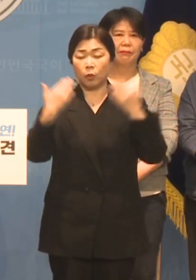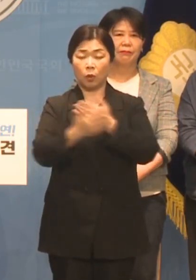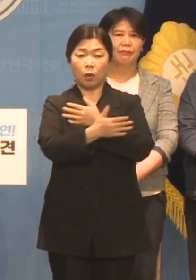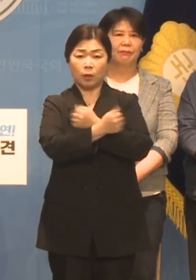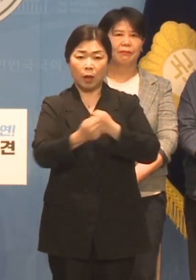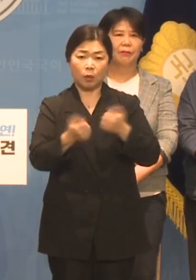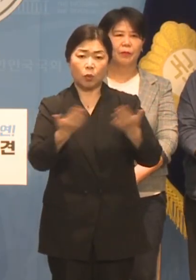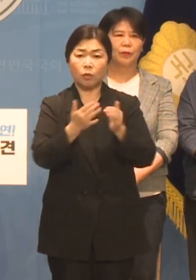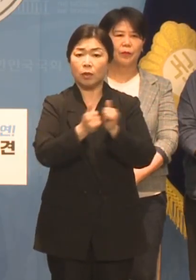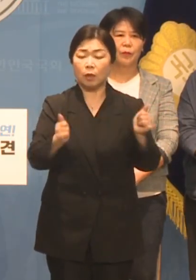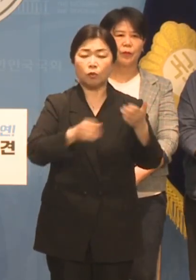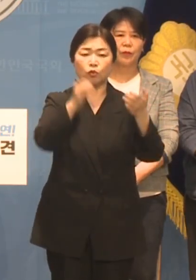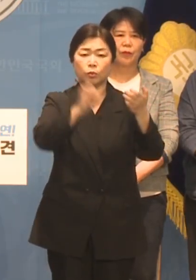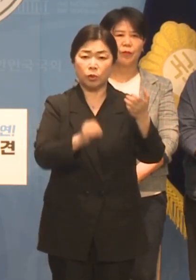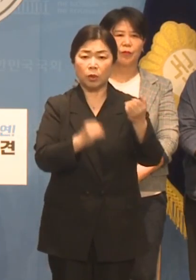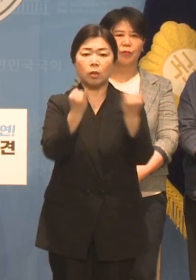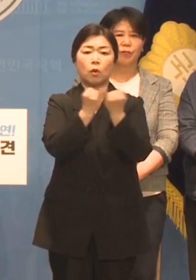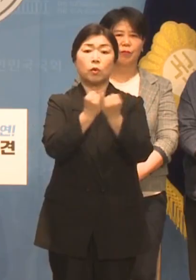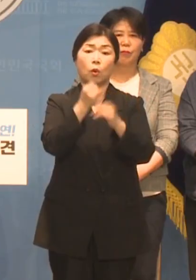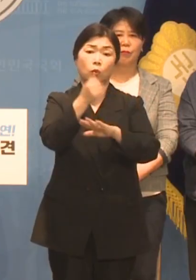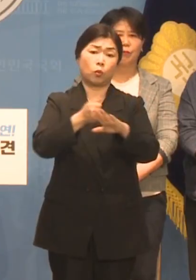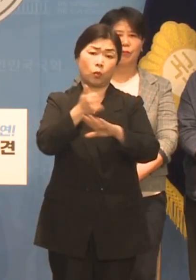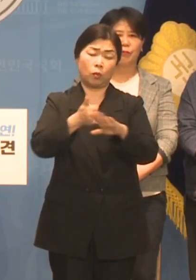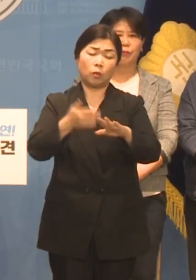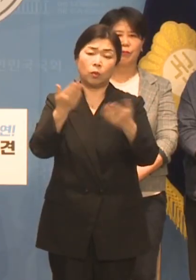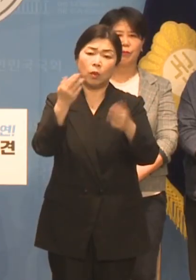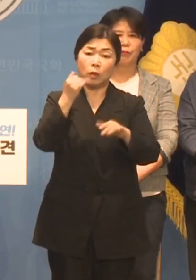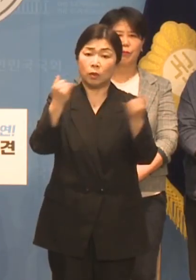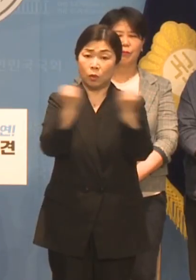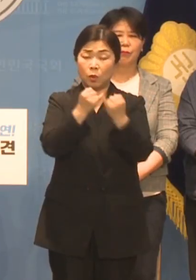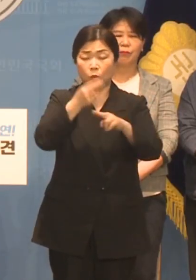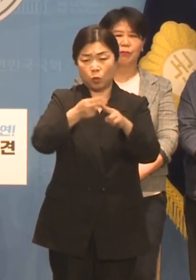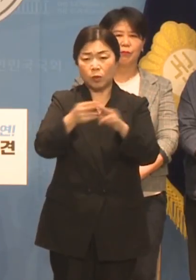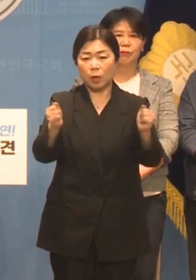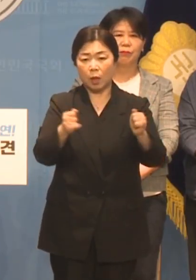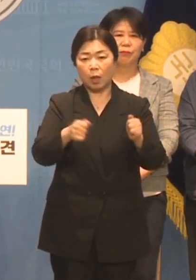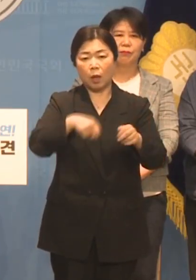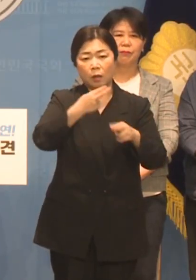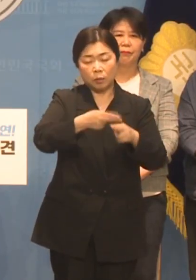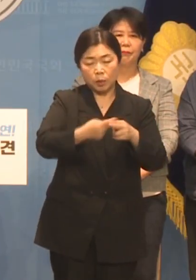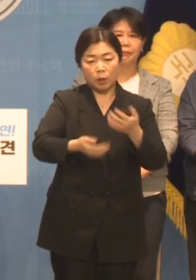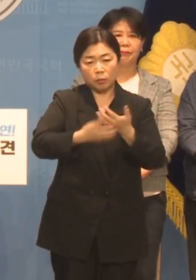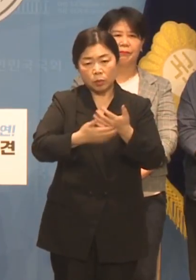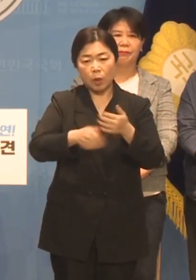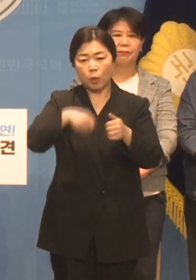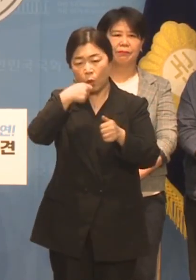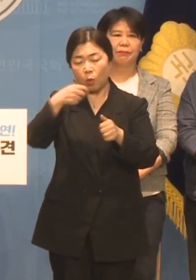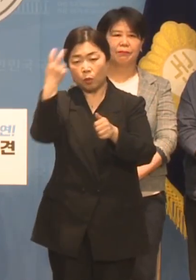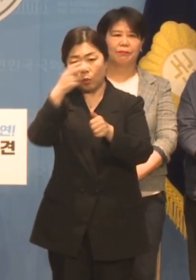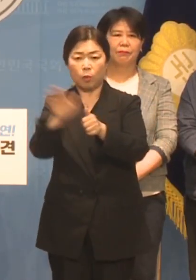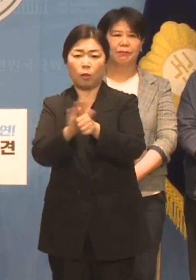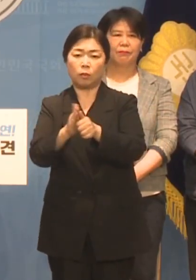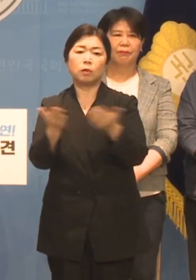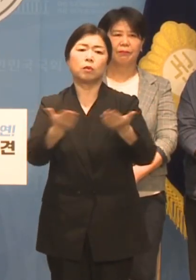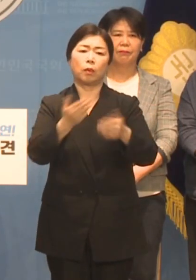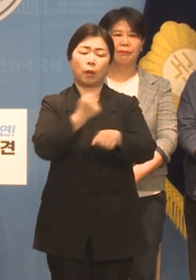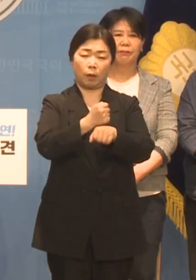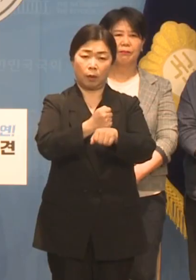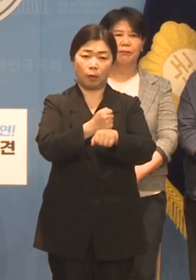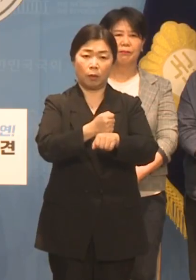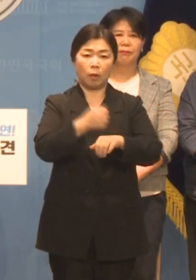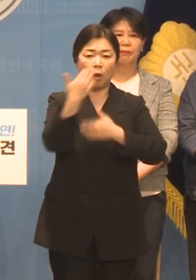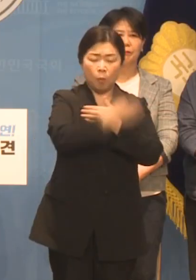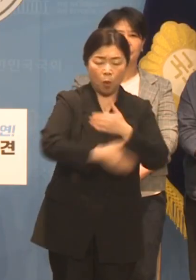노동자의 90%는 여성 노동자들로 급식노동, 돌봄노동을 하고 있습니다. 이 손발노동을 하는